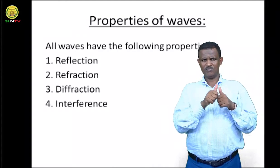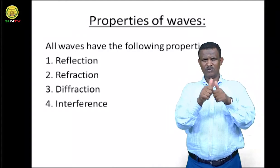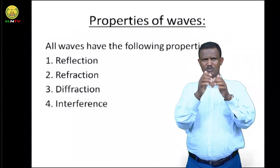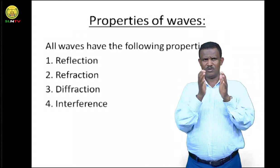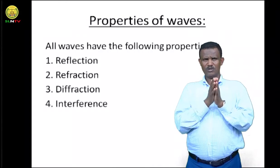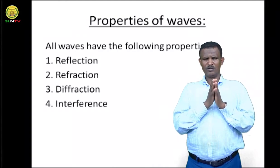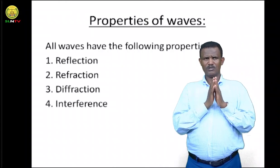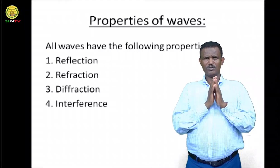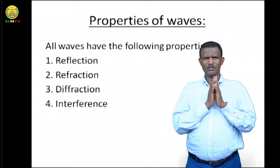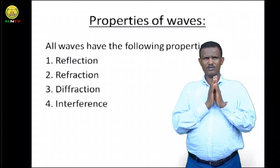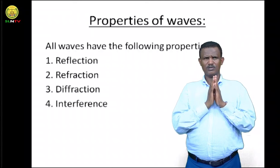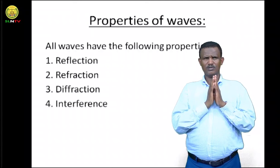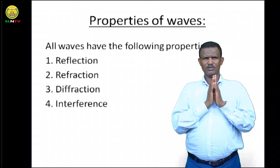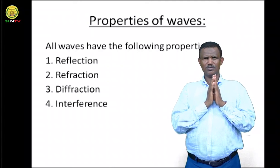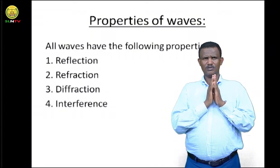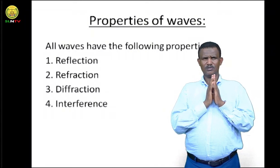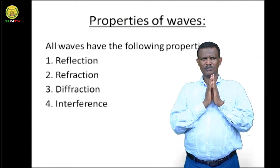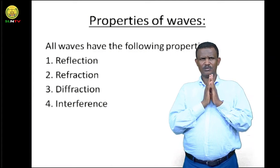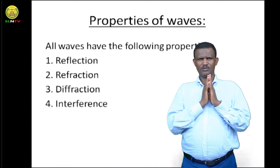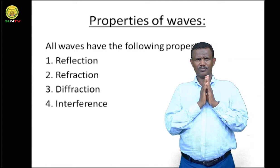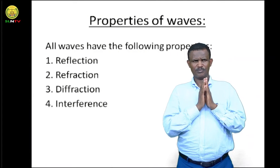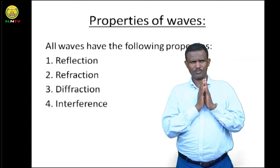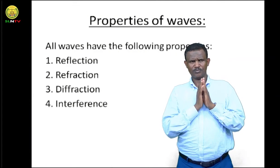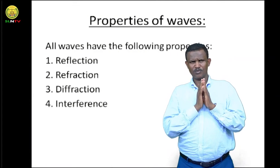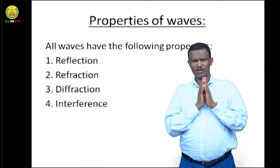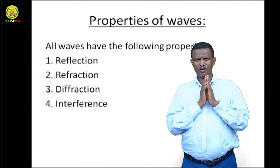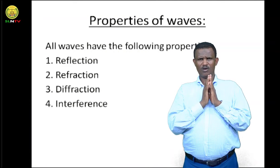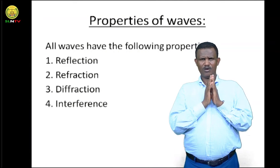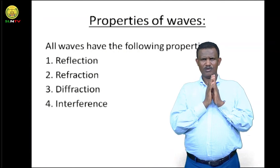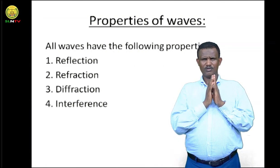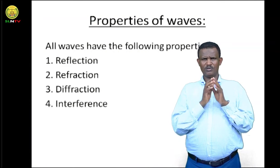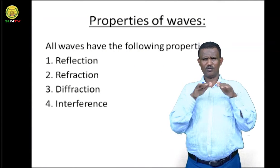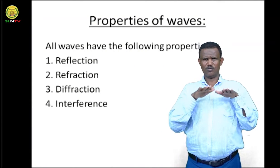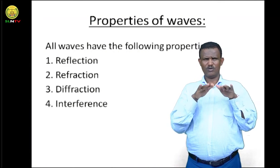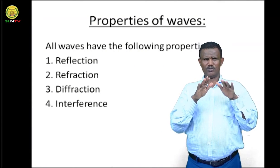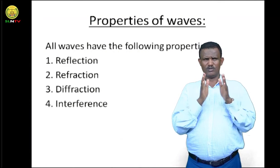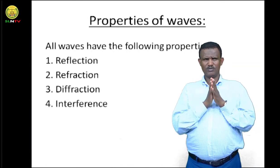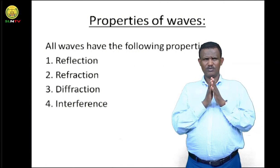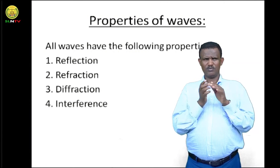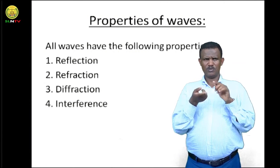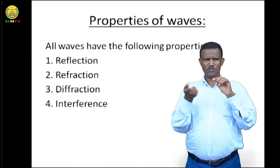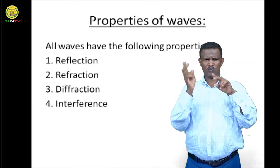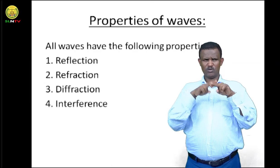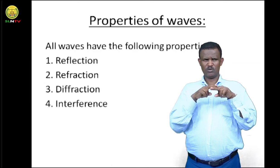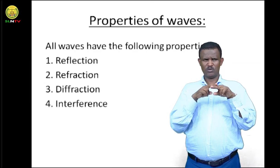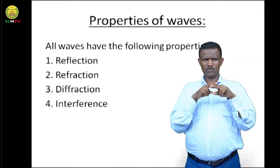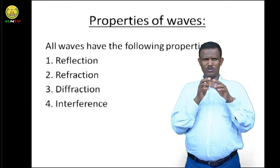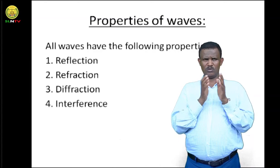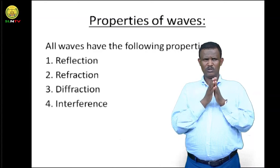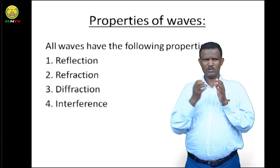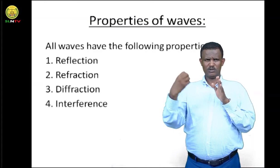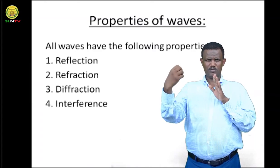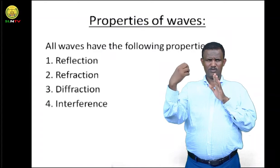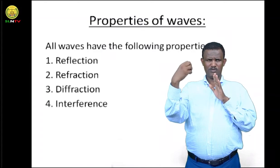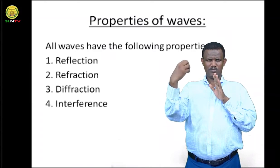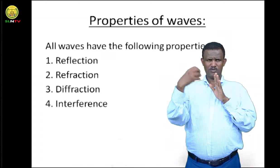sameeyaan astaamaha soo socda koow wiif kasta marka ay ku dhacdo barrier waxay sameysaa reflection inay